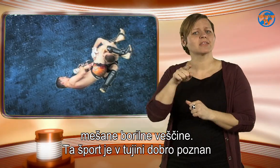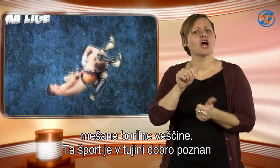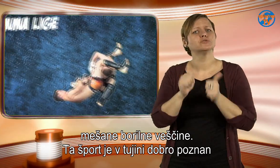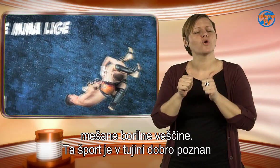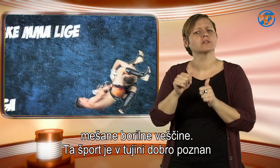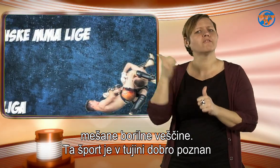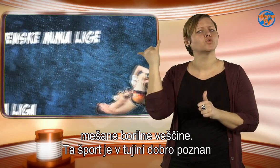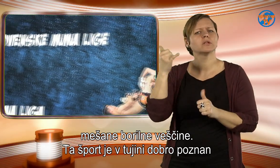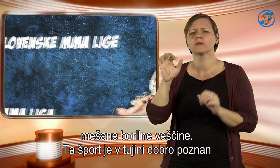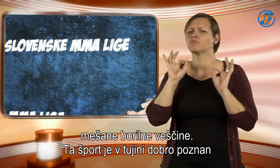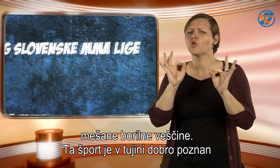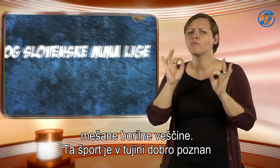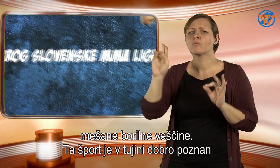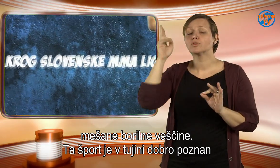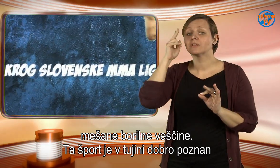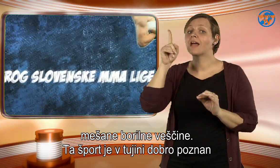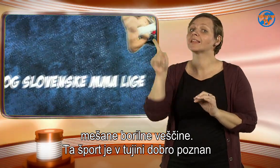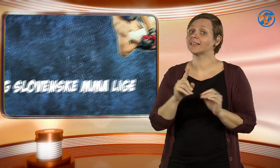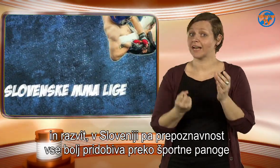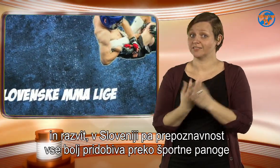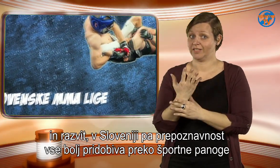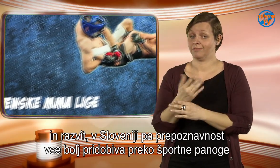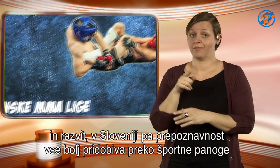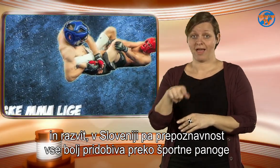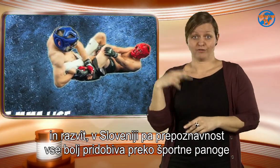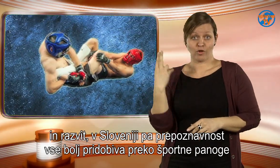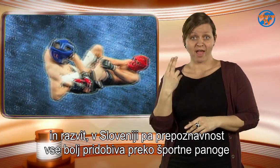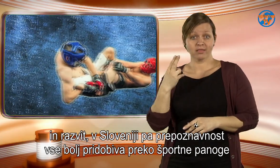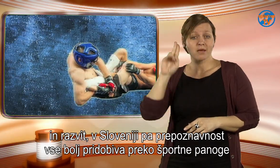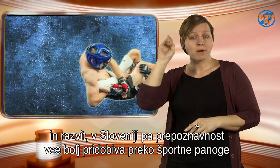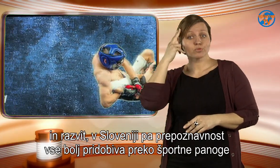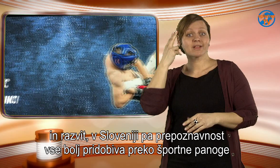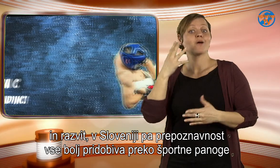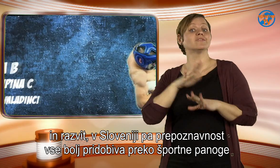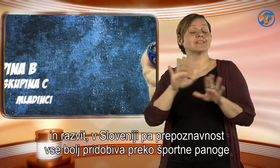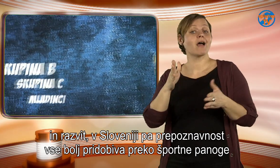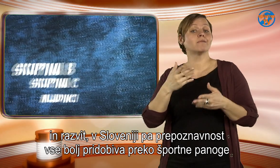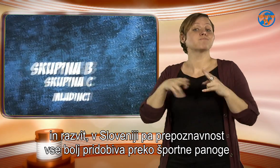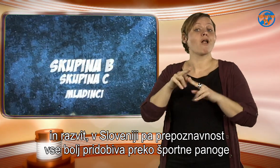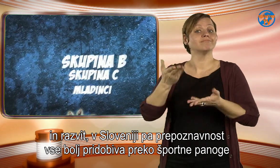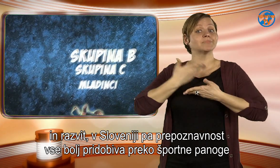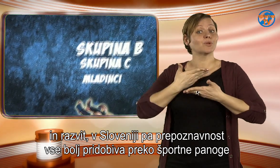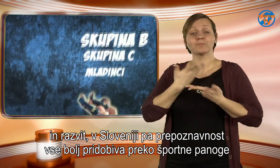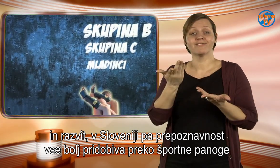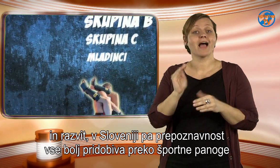Ta šport je v tujini dobro poznan in razvit, v Sloveniji pa prepoznavnost vse bolj pridobiva preko športne